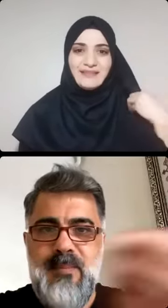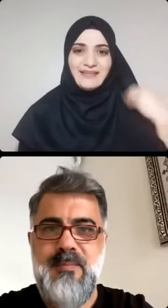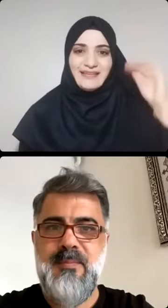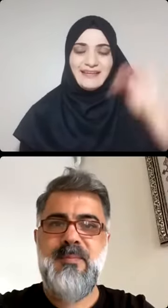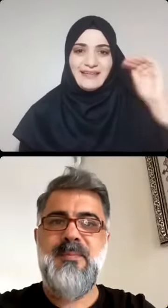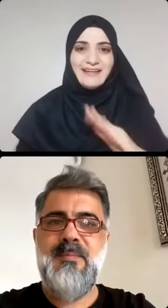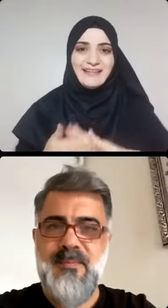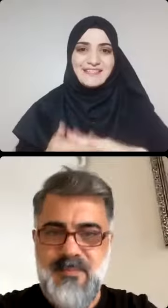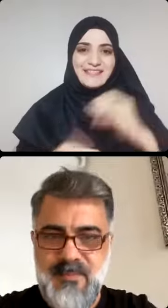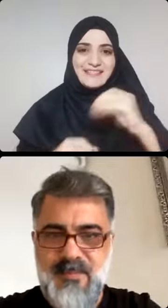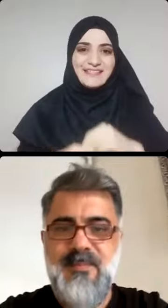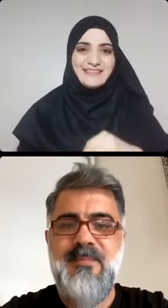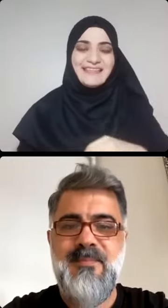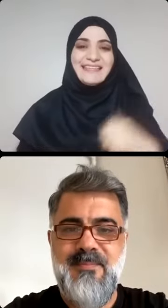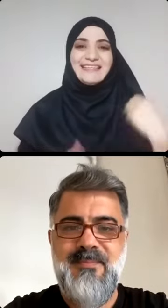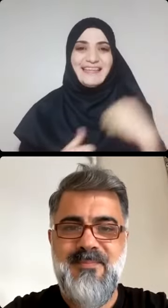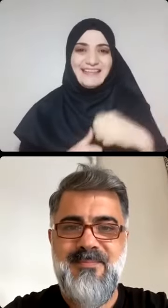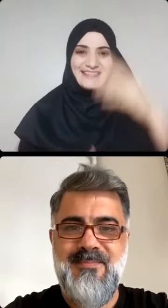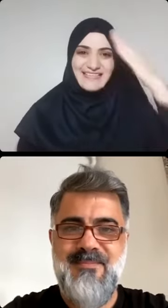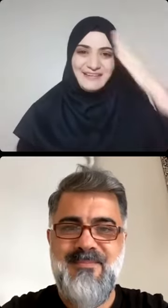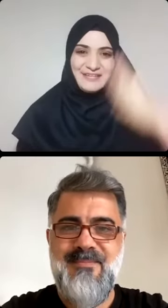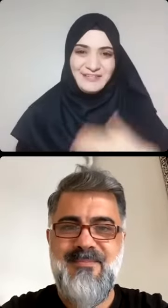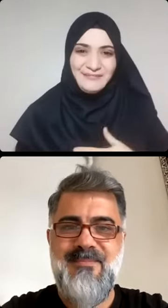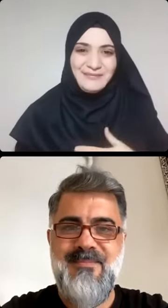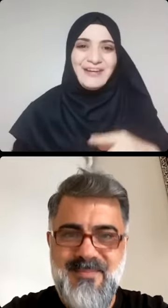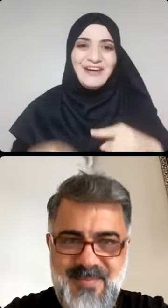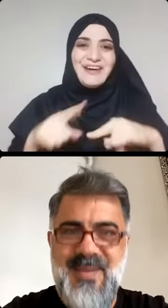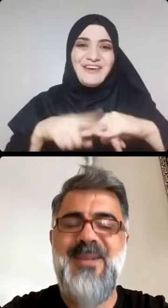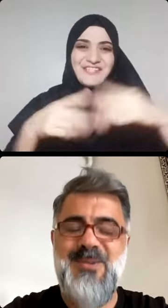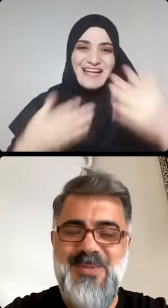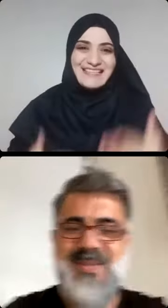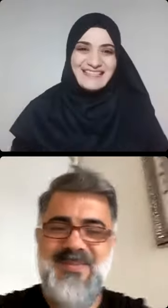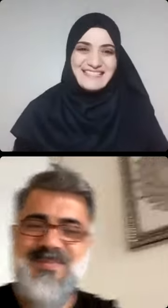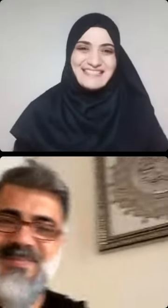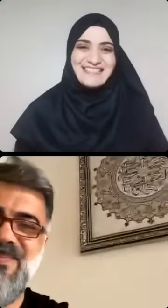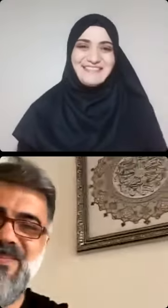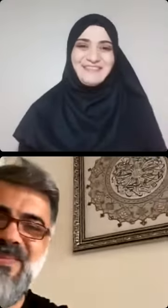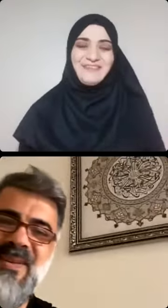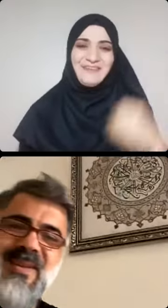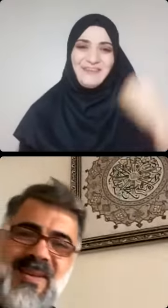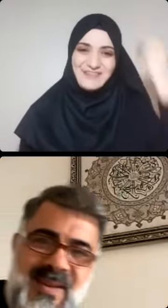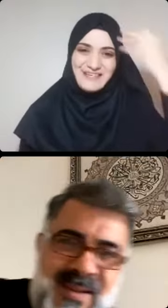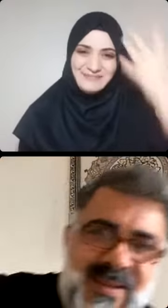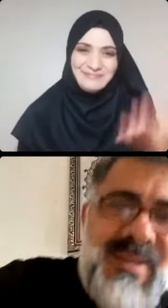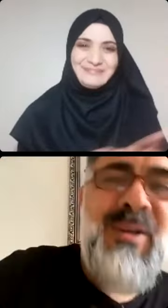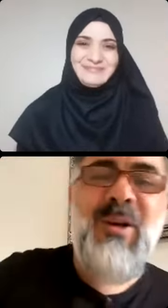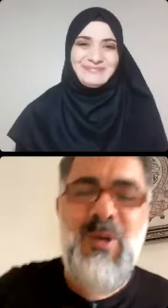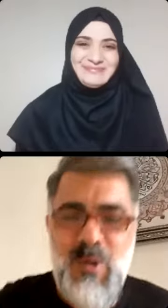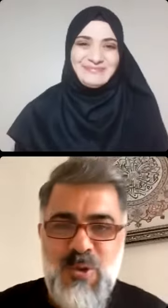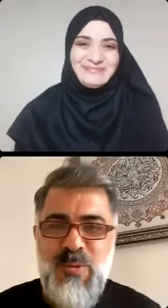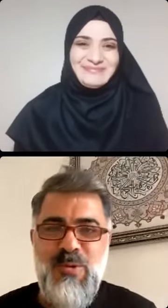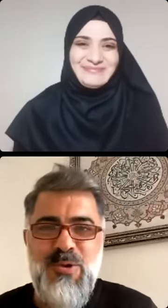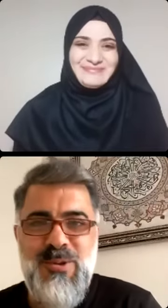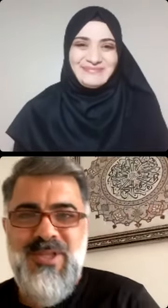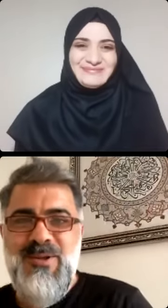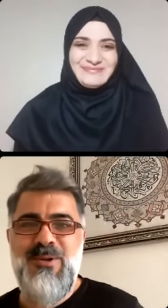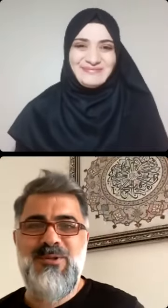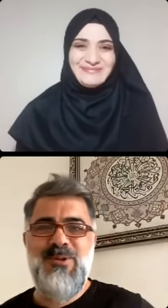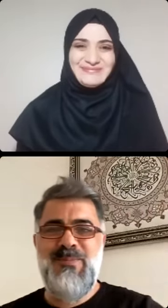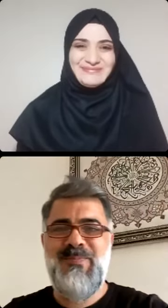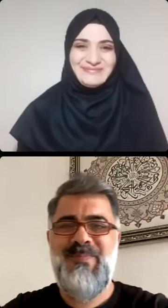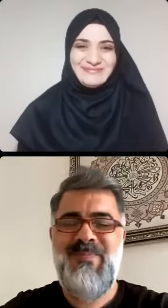Yeni gelen arkadaşlar için tekrar selamünaleyküm. Hoş geldiniz hocam. Hoş bulduk. Çok